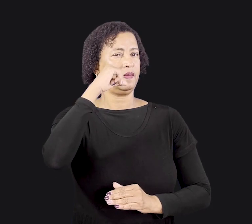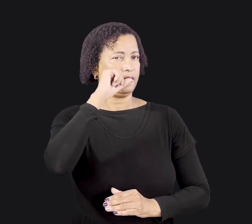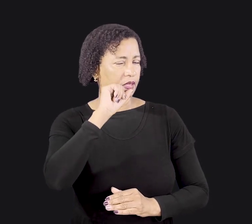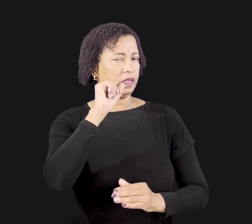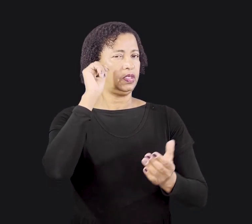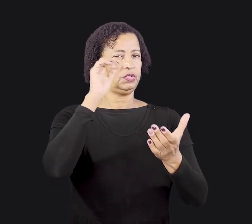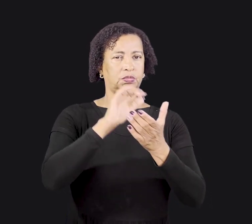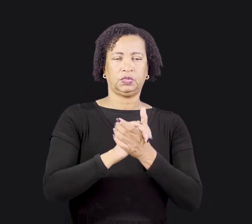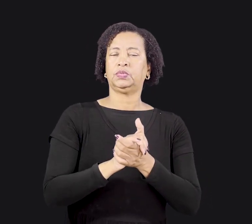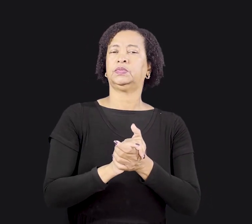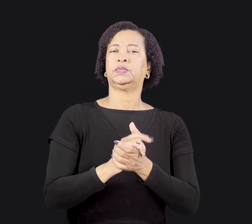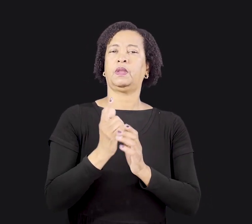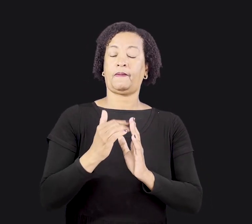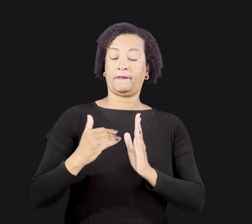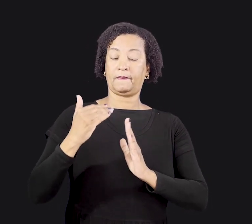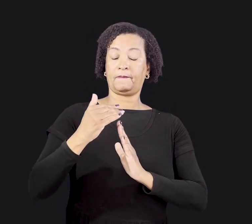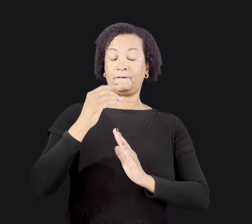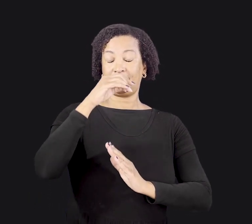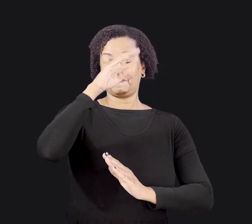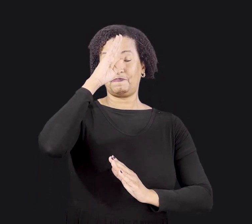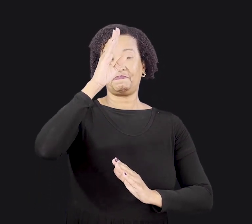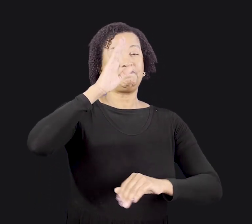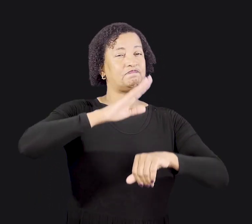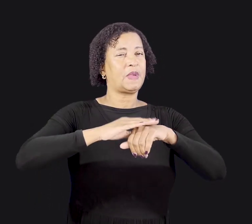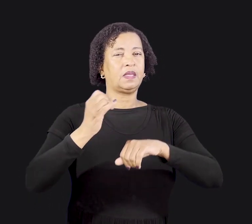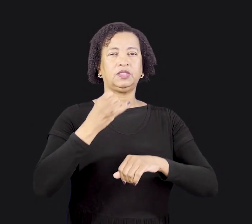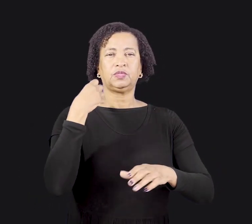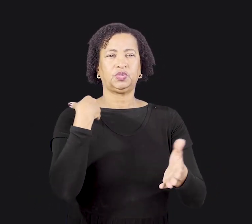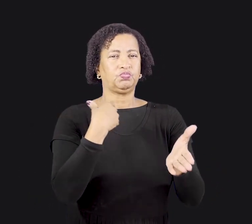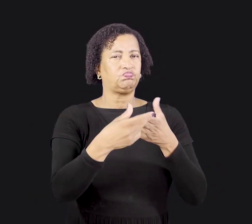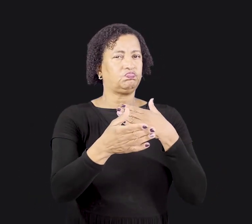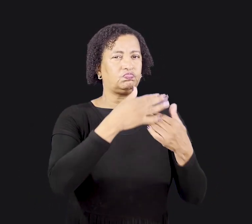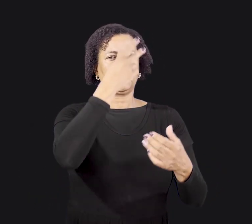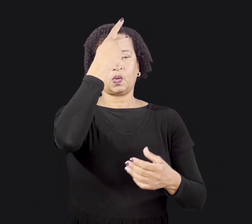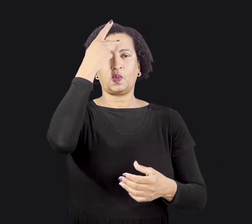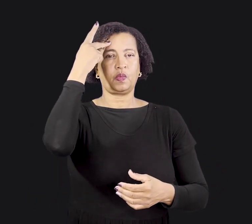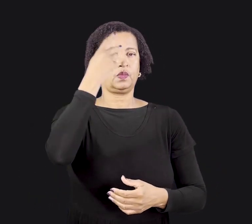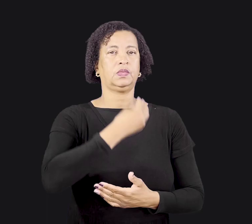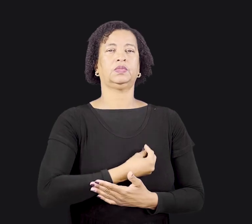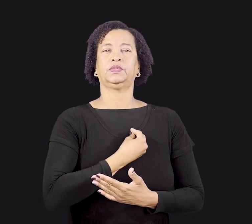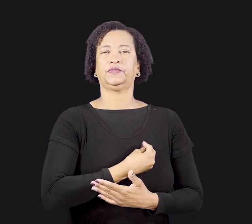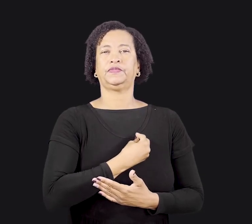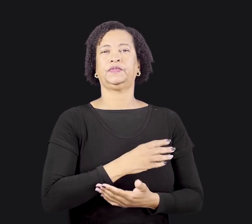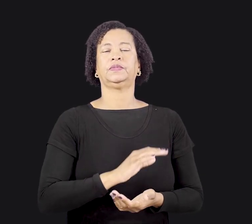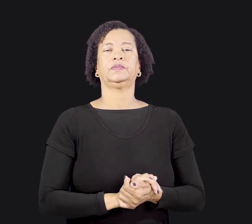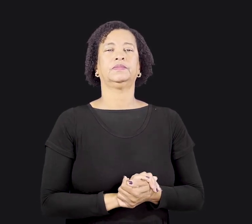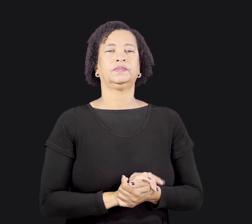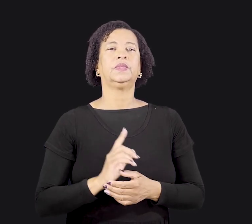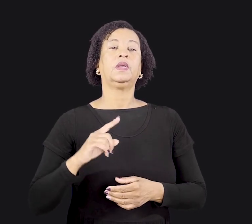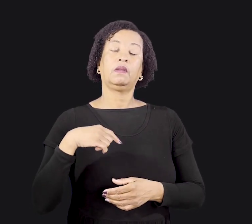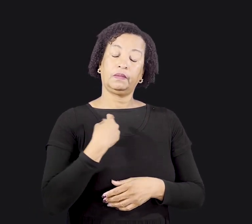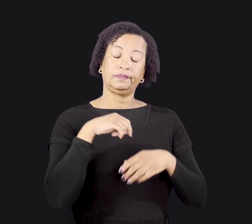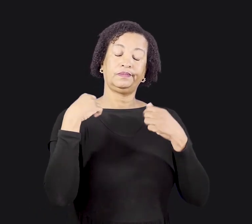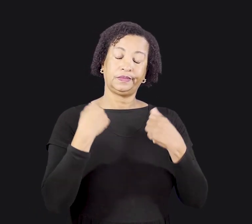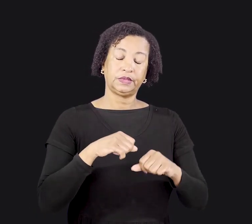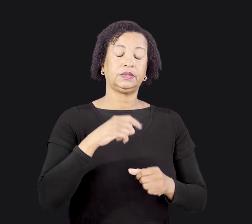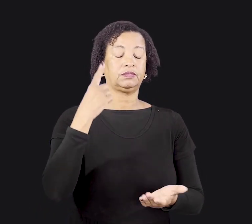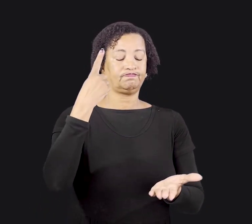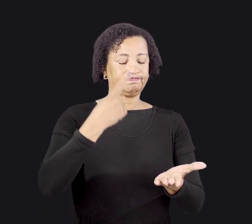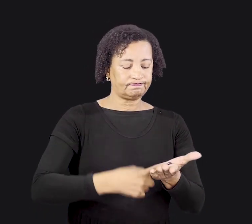filhos. Ele é mais importante do que qualquer outra pessoa nesta vida. É assim que deve ser o compromisso do